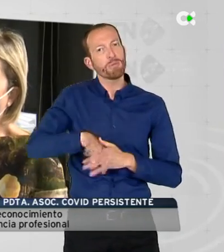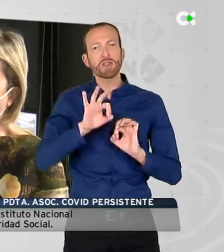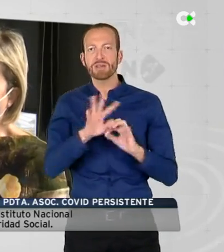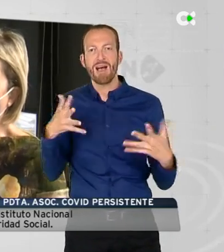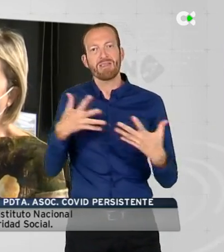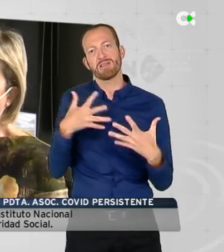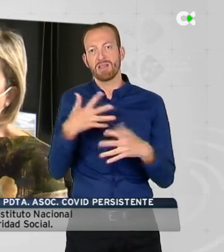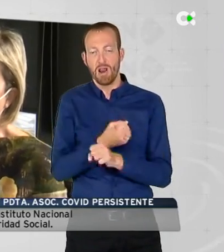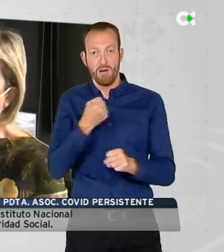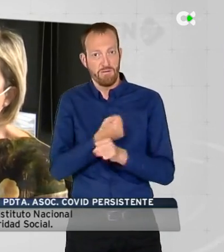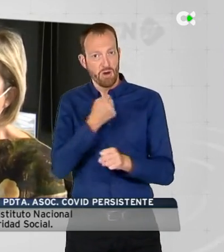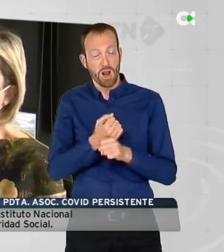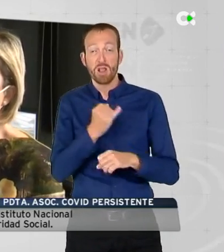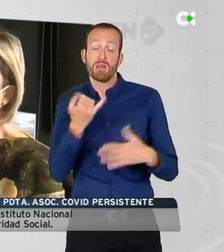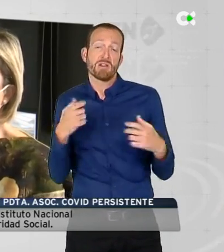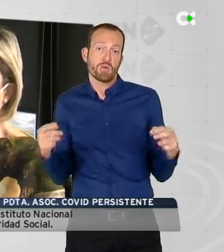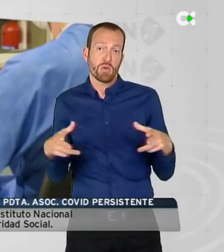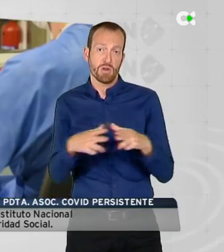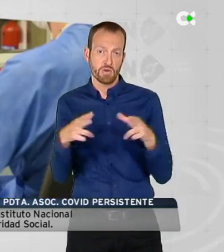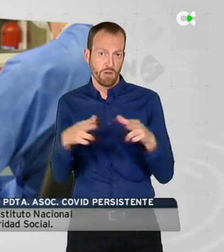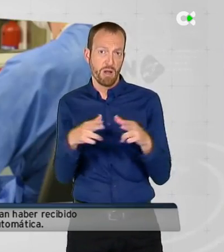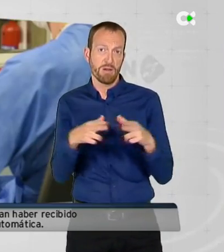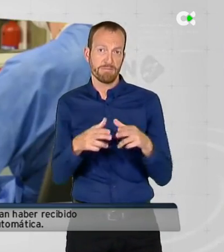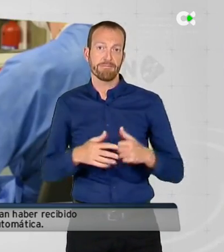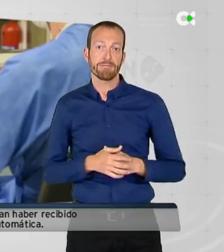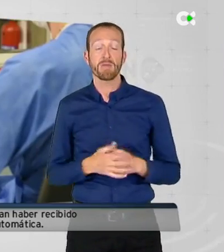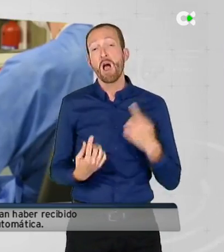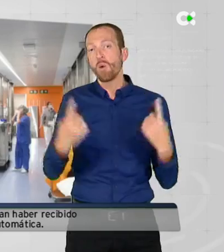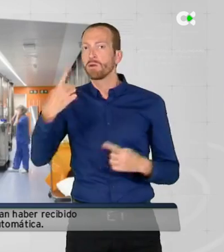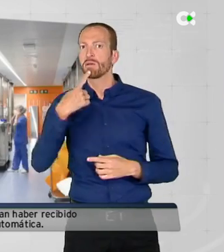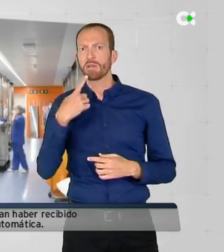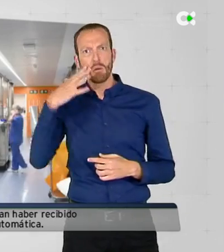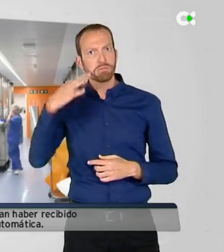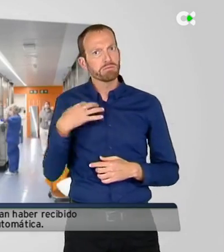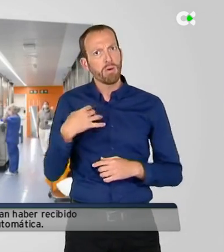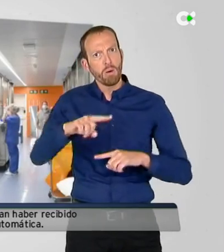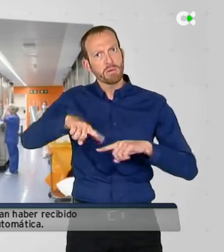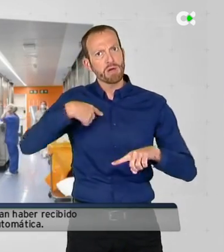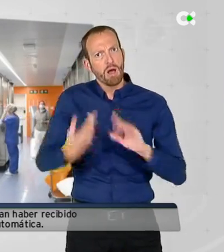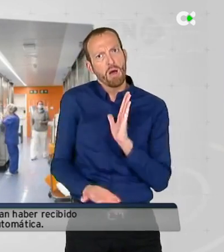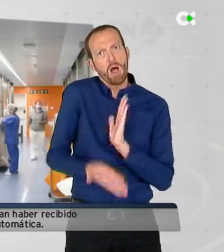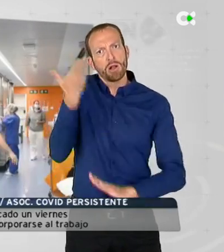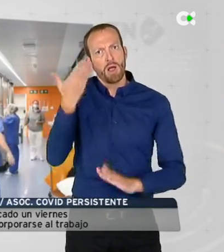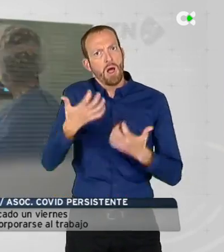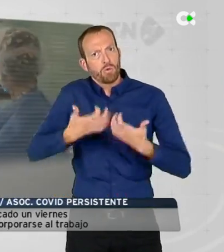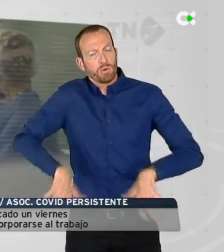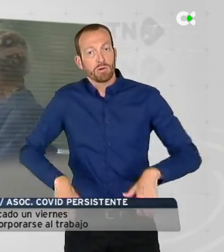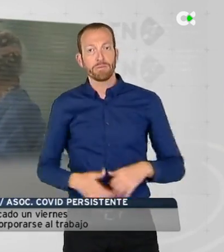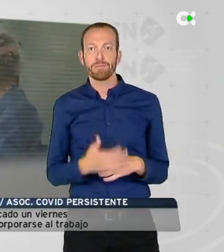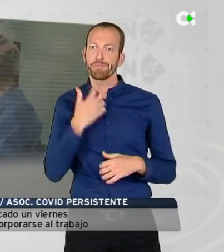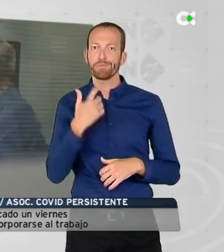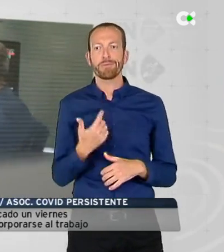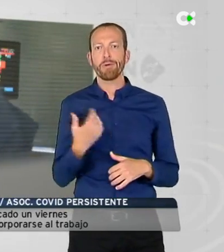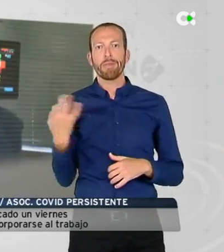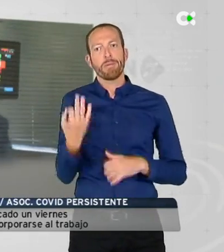profesional por parte del Instituto Nacional de la Seguridad Social. Algunos denuncian haber recibido el alta automática. Les ha notificado, tiene que usted